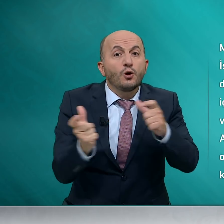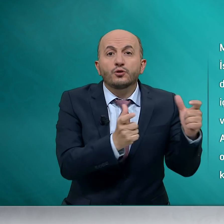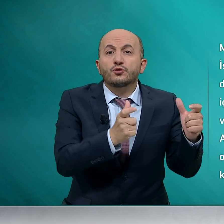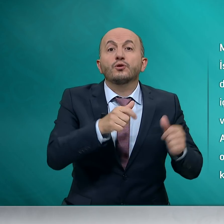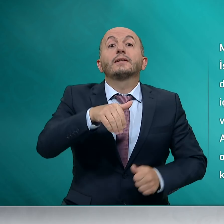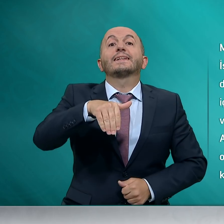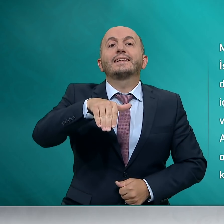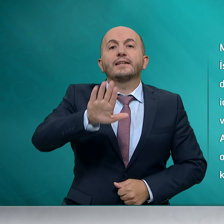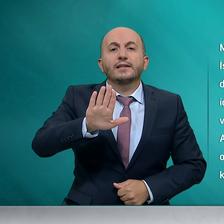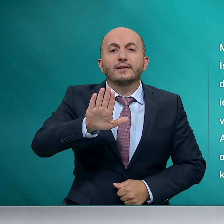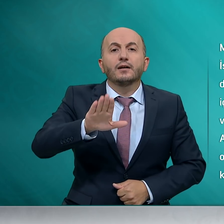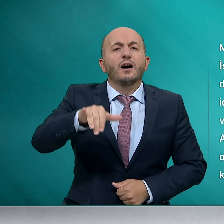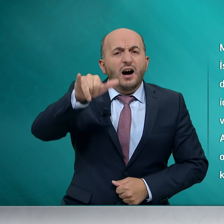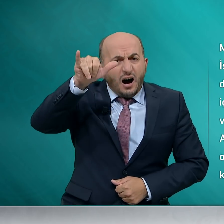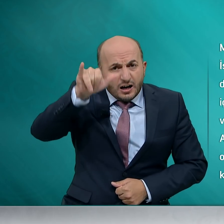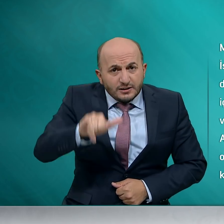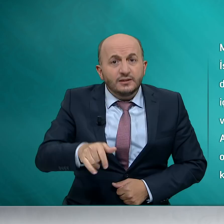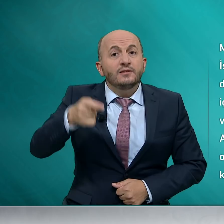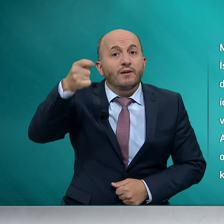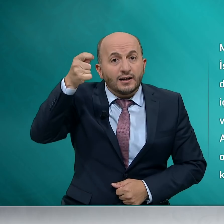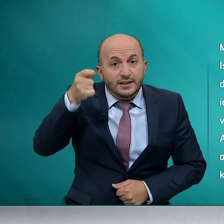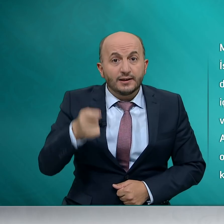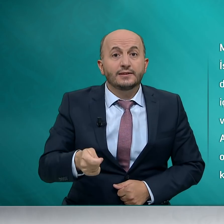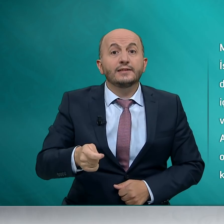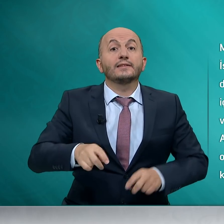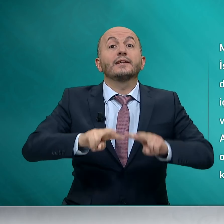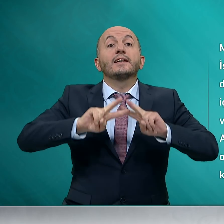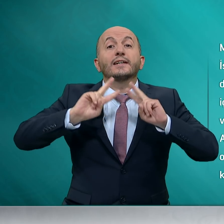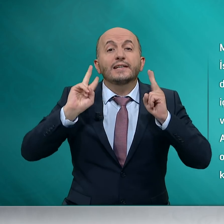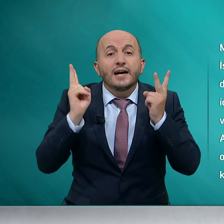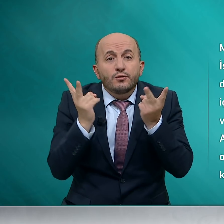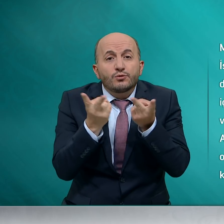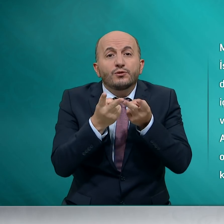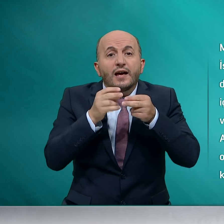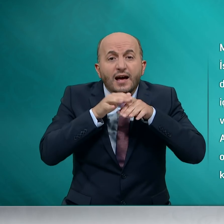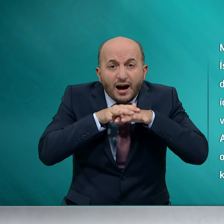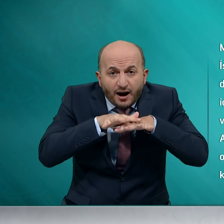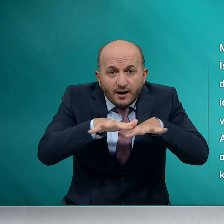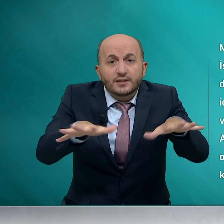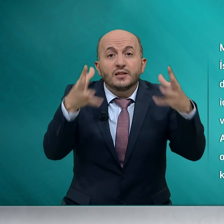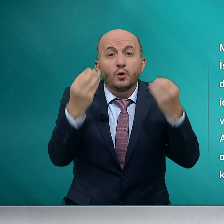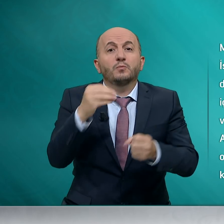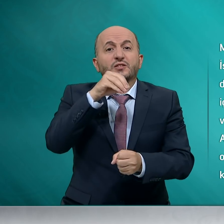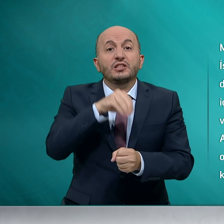göç değil, hakkın ve hakikatin yeryüzüne hakim olması